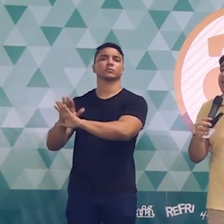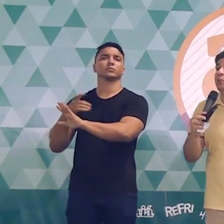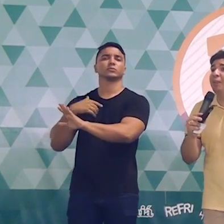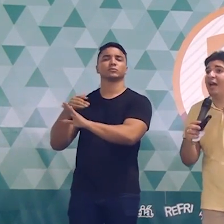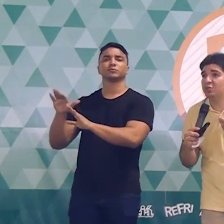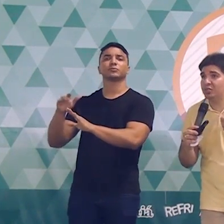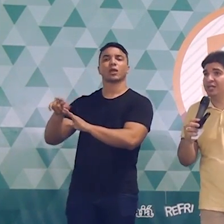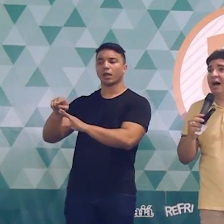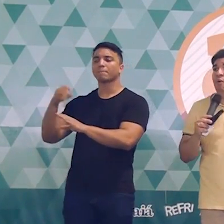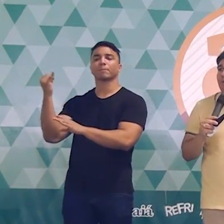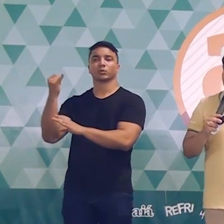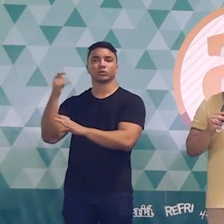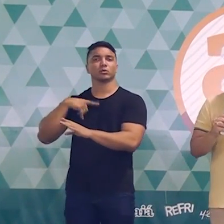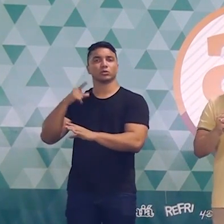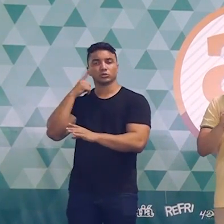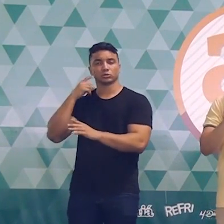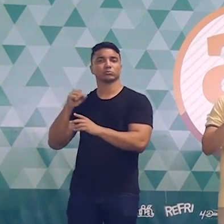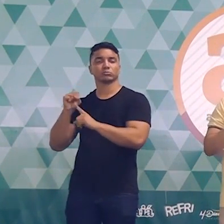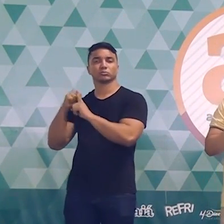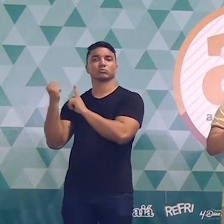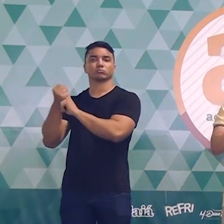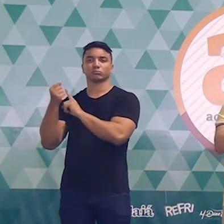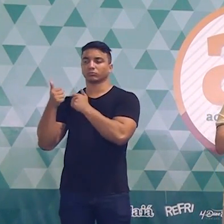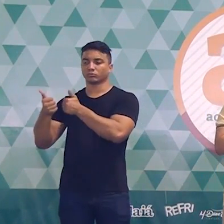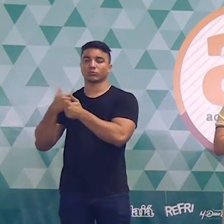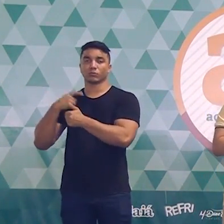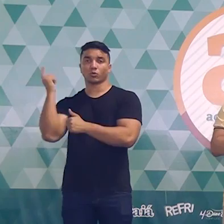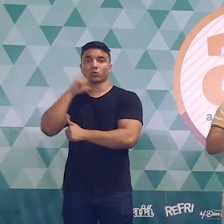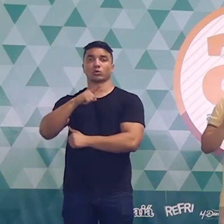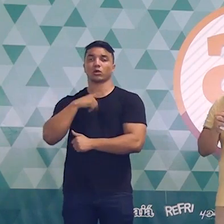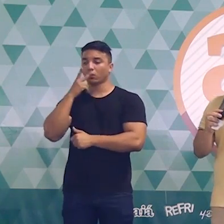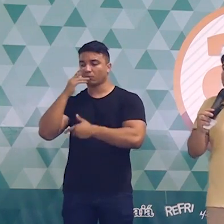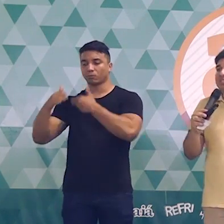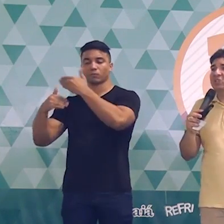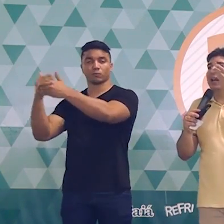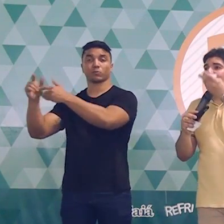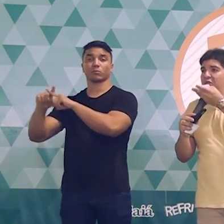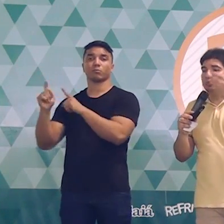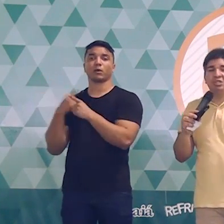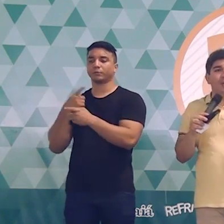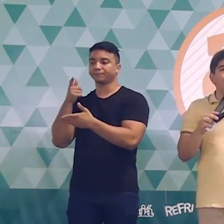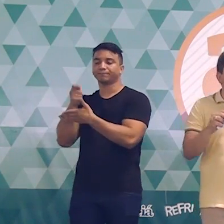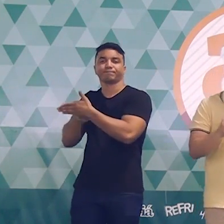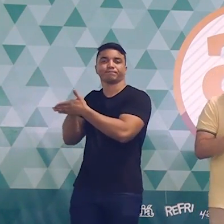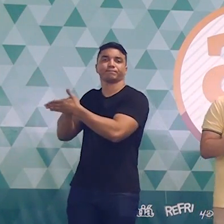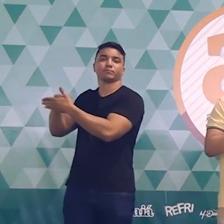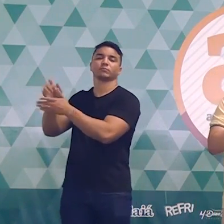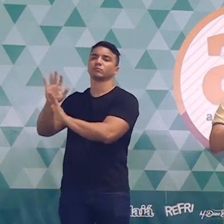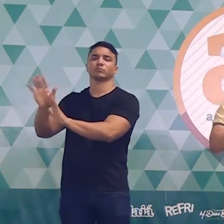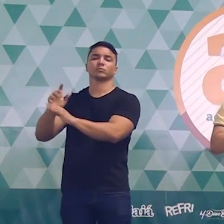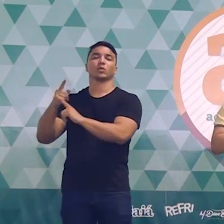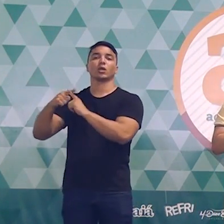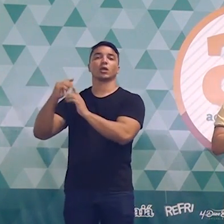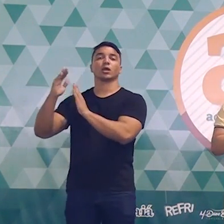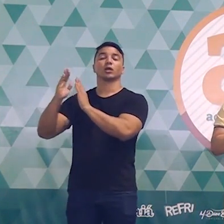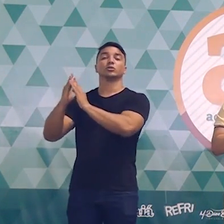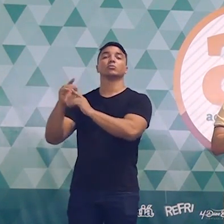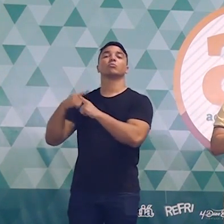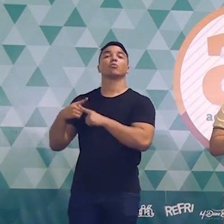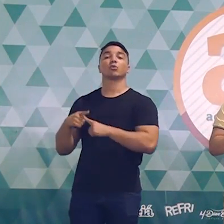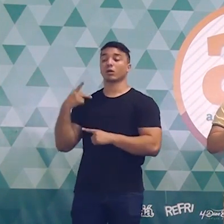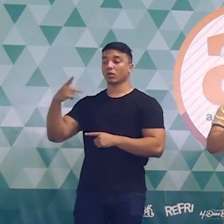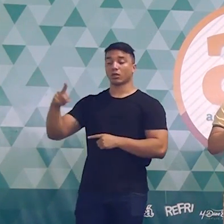ela seja um pilar social, embora ela possa formar princípios, mas não vamos atrelar a discussão à igreja não, tá certo? Porque